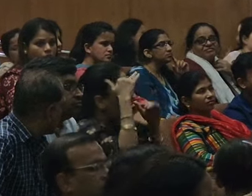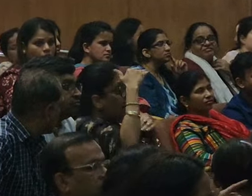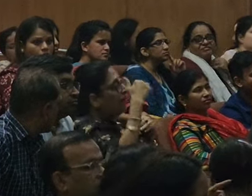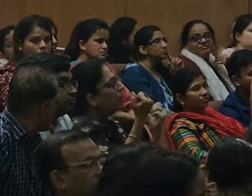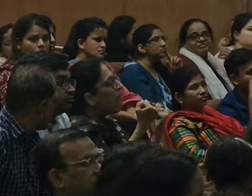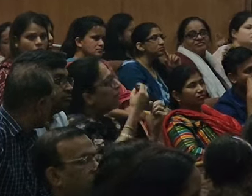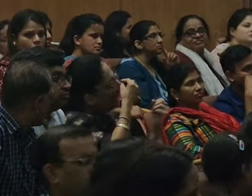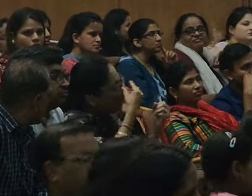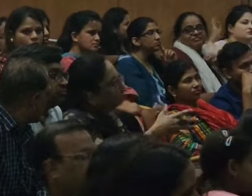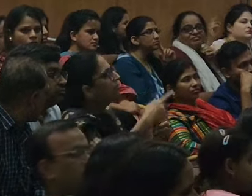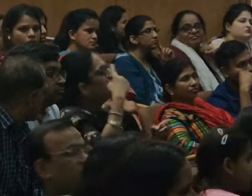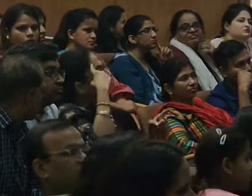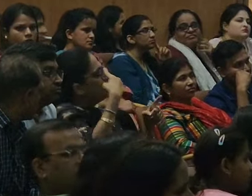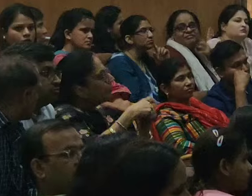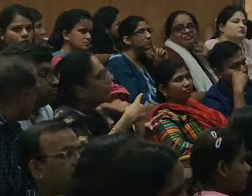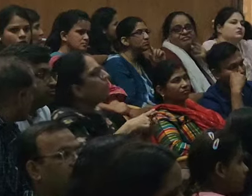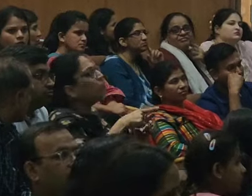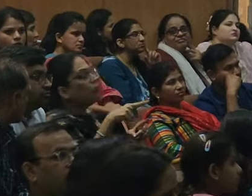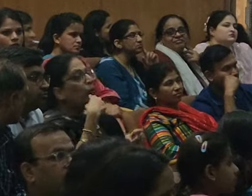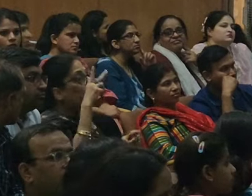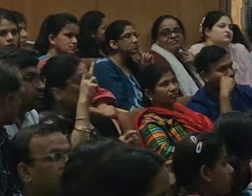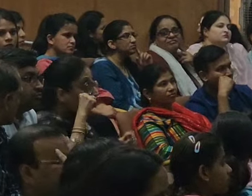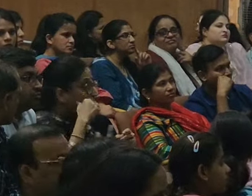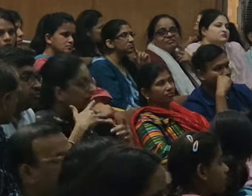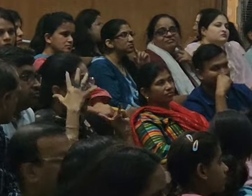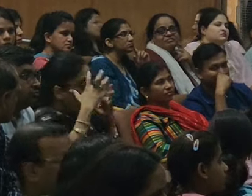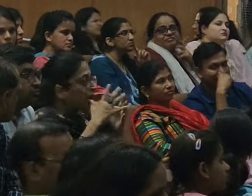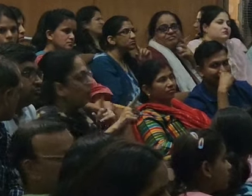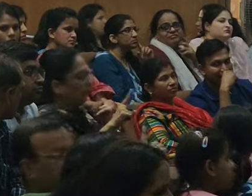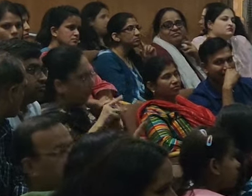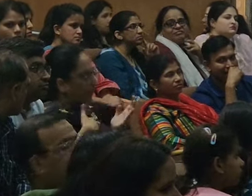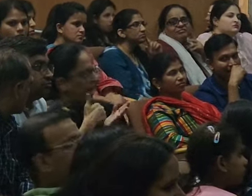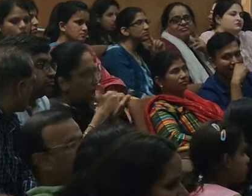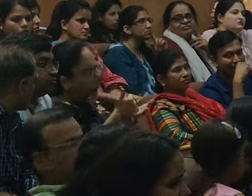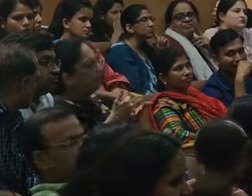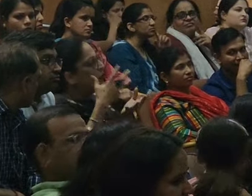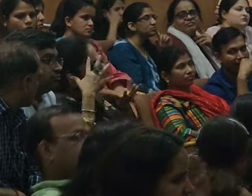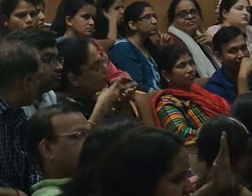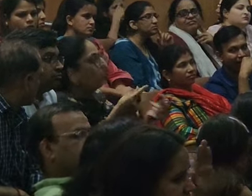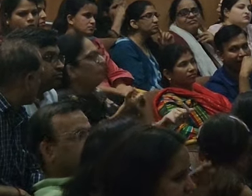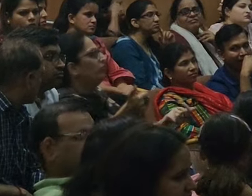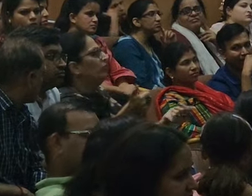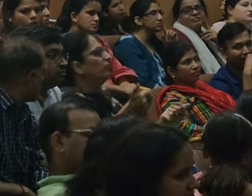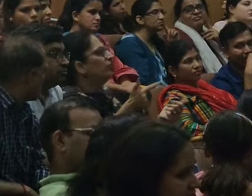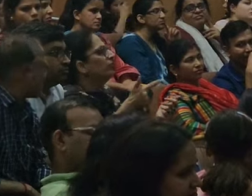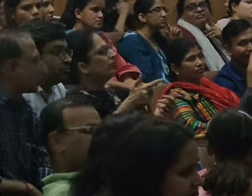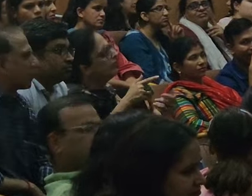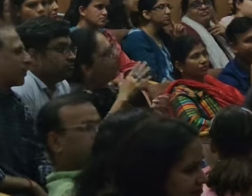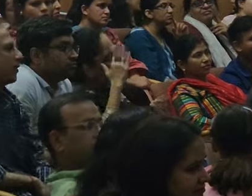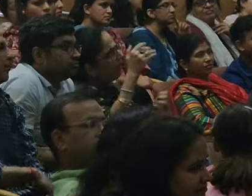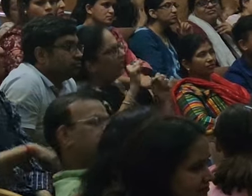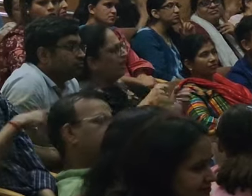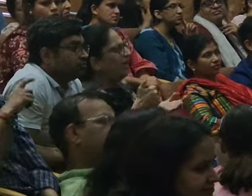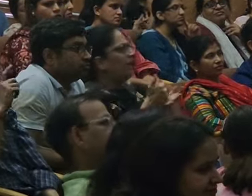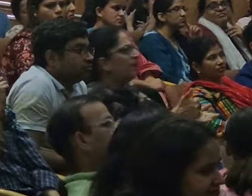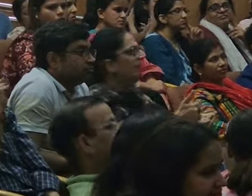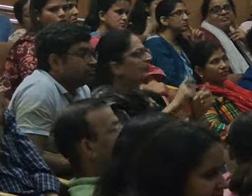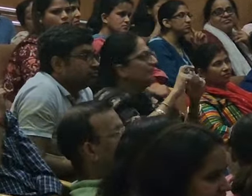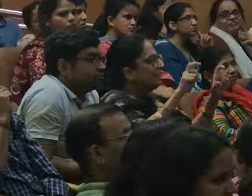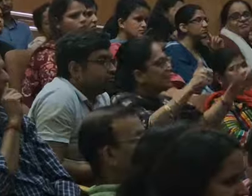भी किया है, मैंने खुद देखा है ऐसे लोगों को भी मतलब आगे बढ़ रहे हैं लाइफ में, आप लोगों को चिंता करने की जरूरत नहीं है, बट आपके जितने भी दोस्त है,